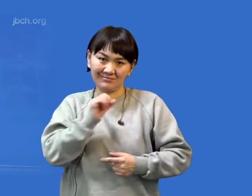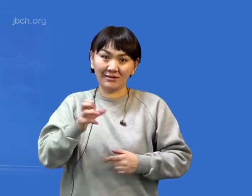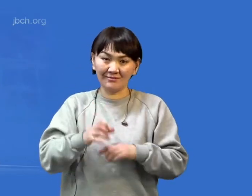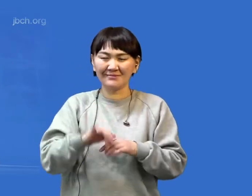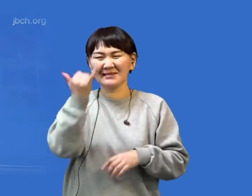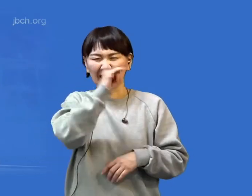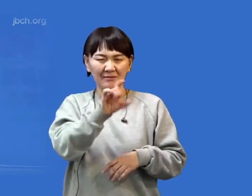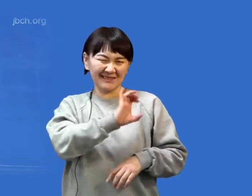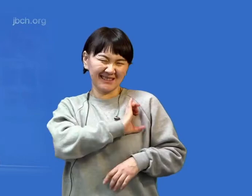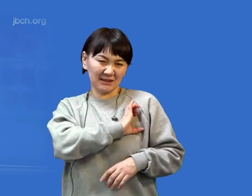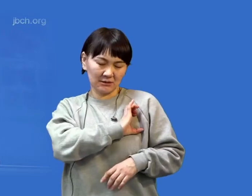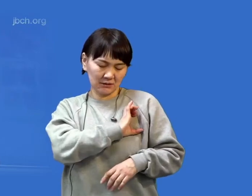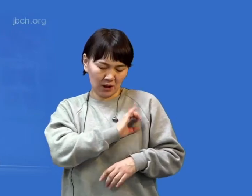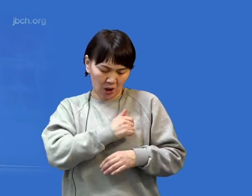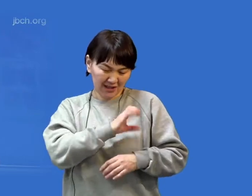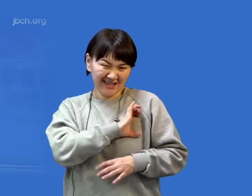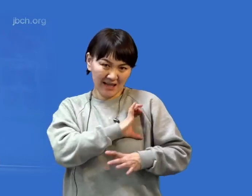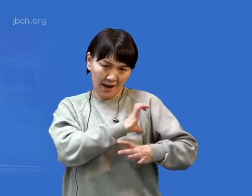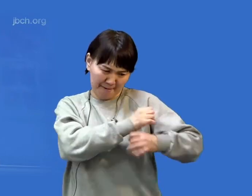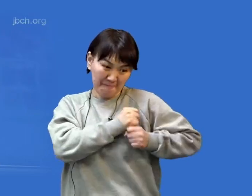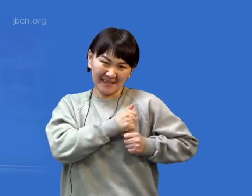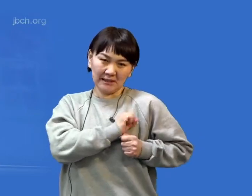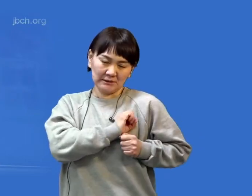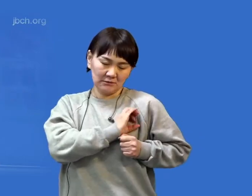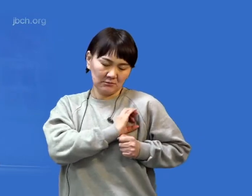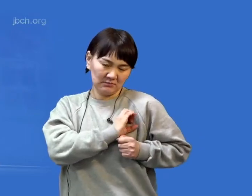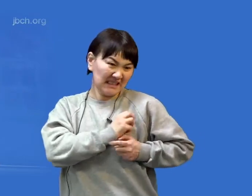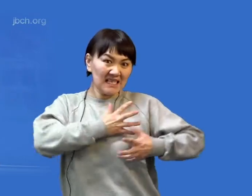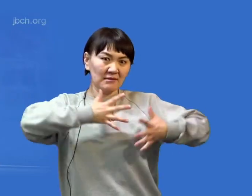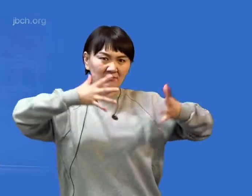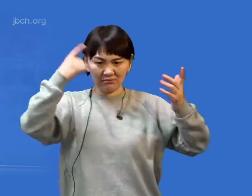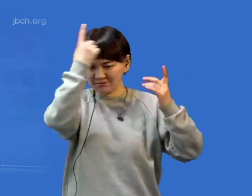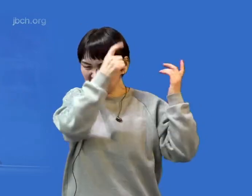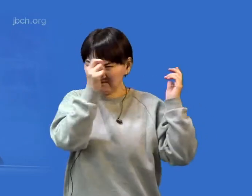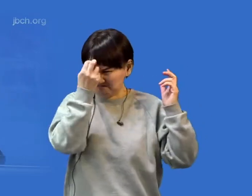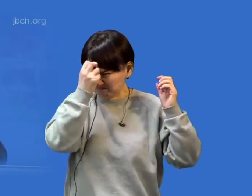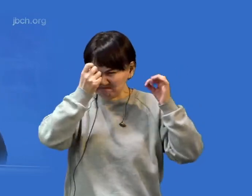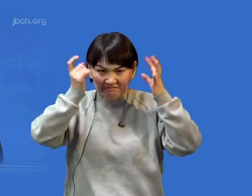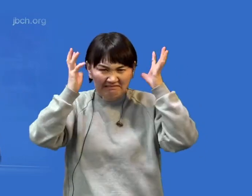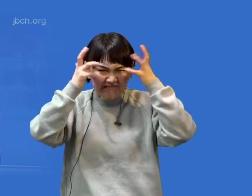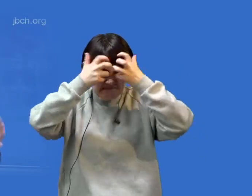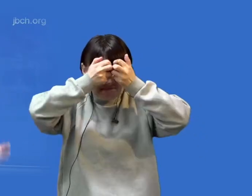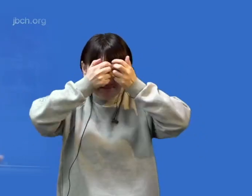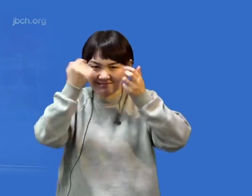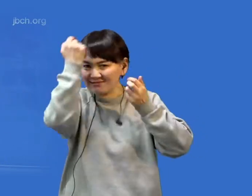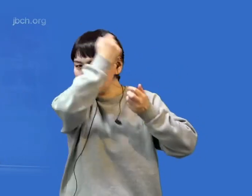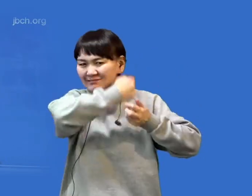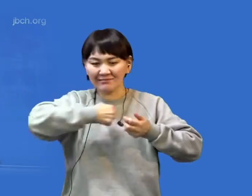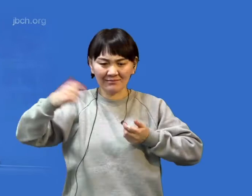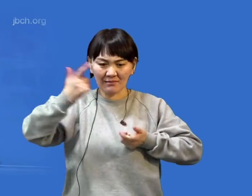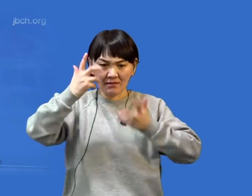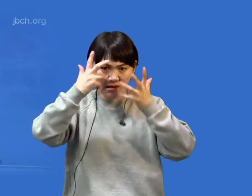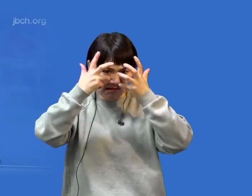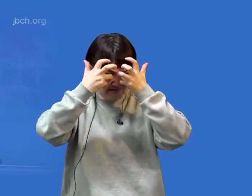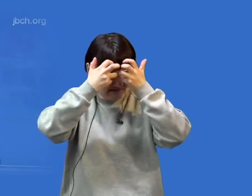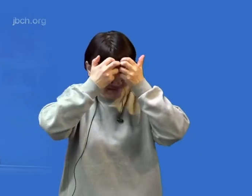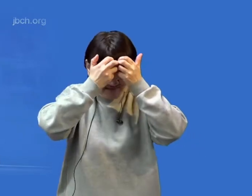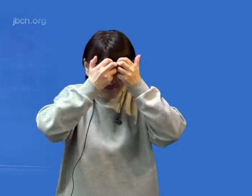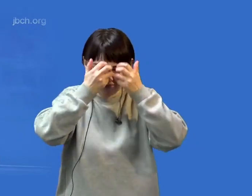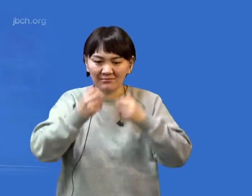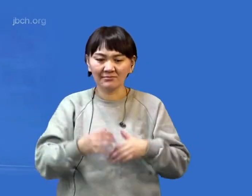захирч чаддггүй уур нь үрчих юм бол зүгээр нүүр нь үрчээгээл зүгээр Зүгээр л